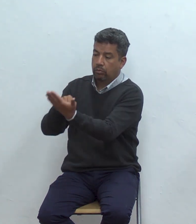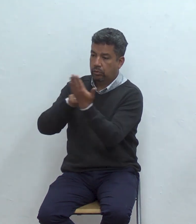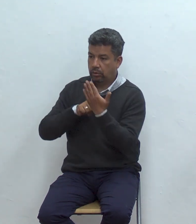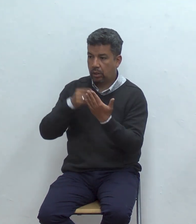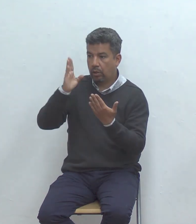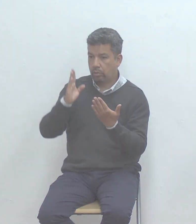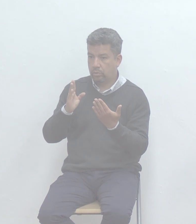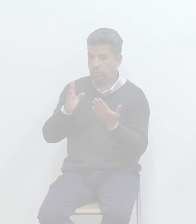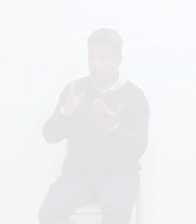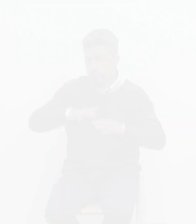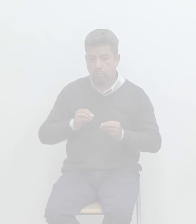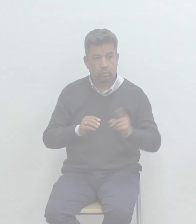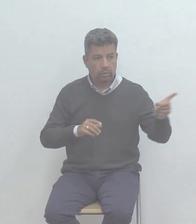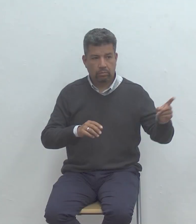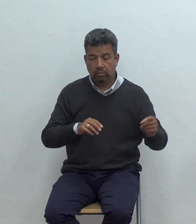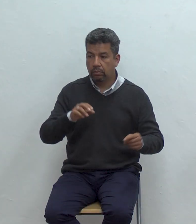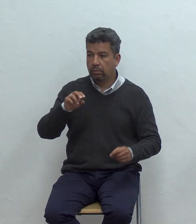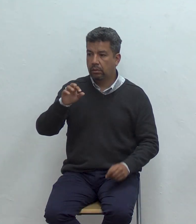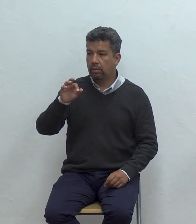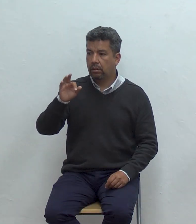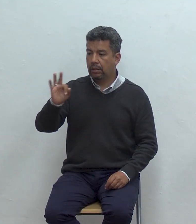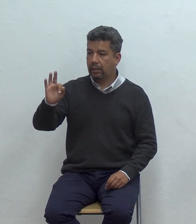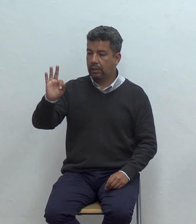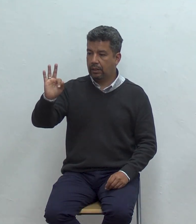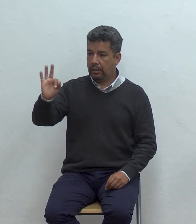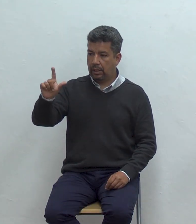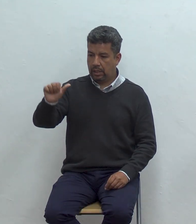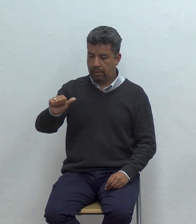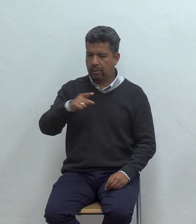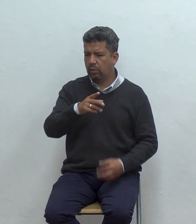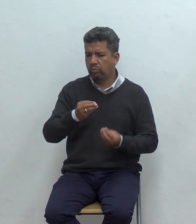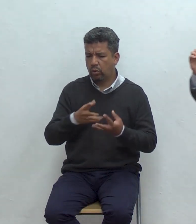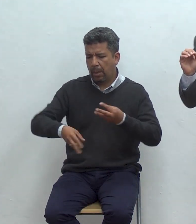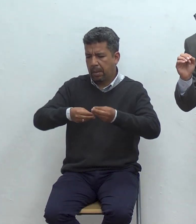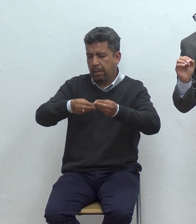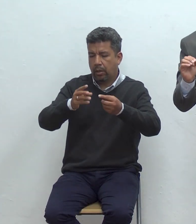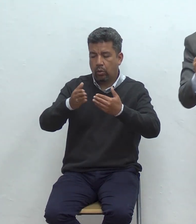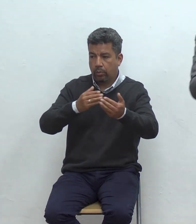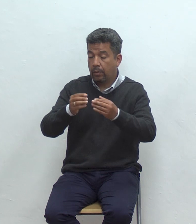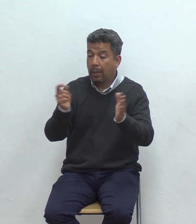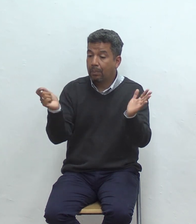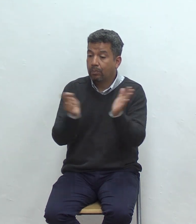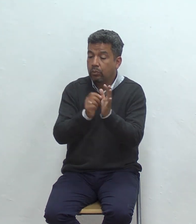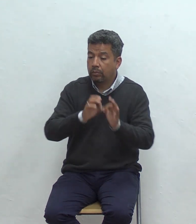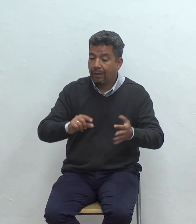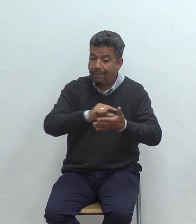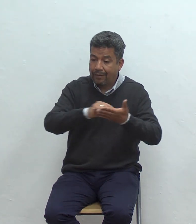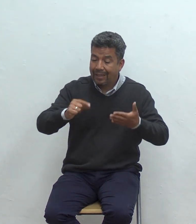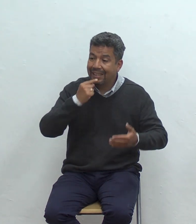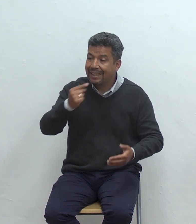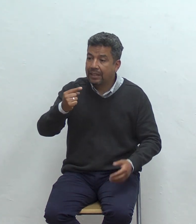revelado a Dios. Ahí hay unas cosillas como añadidas, pero no importa. Lo importante del versículo es que el